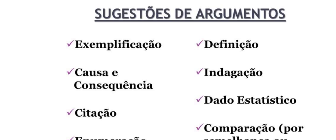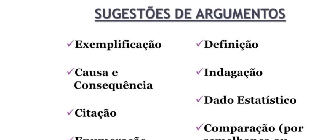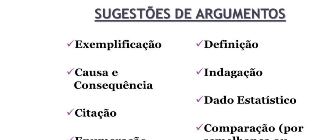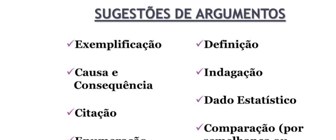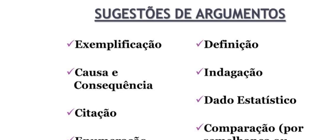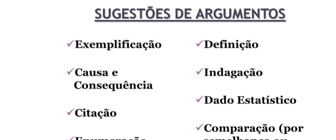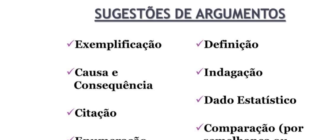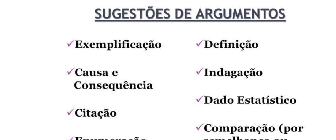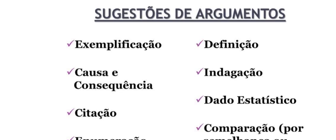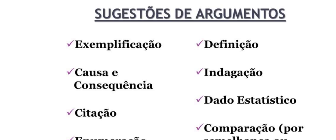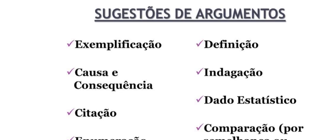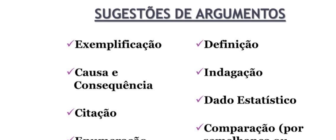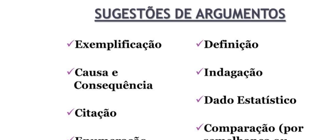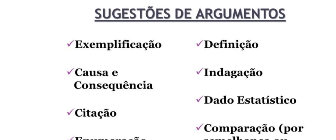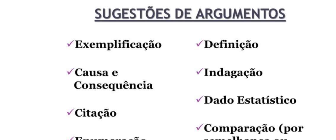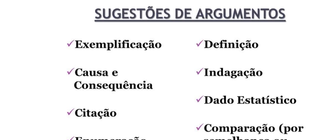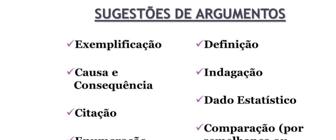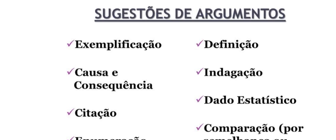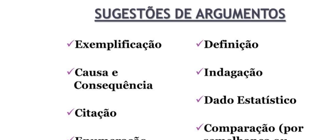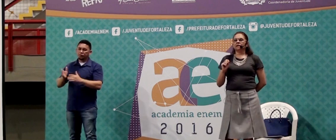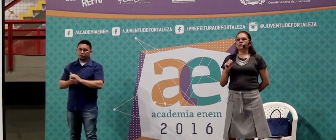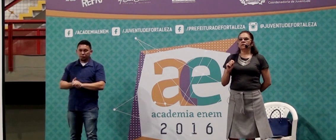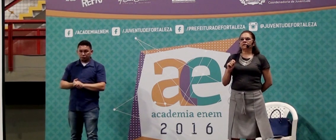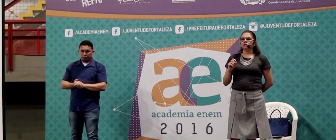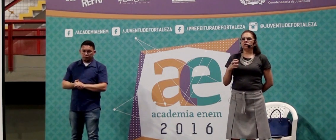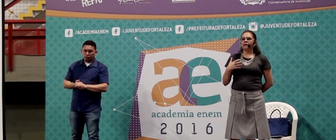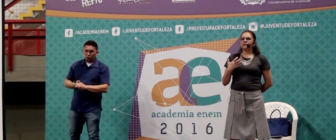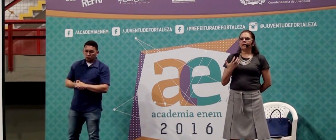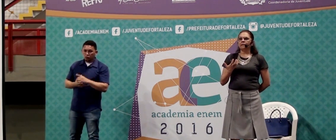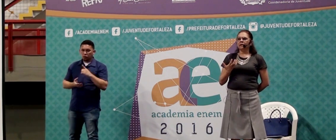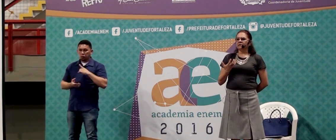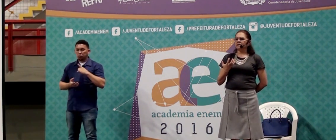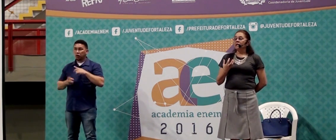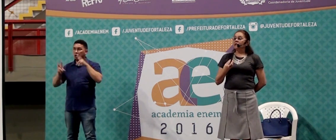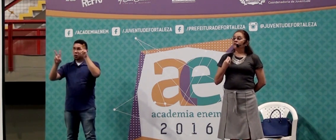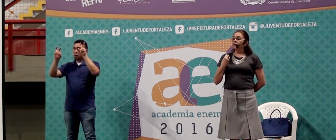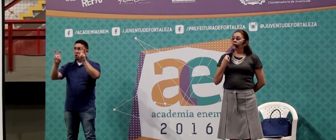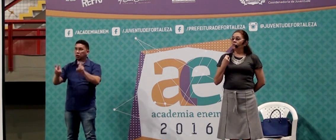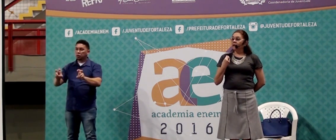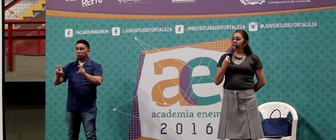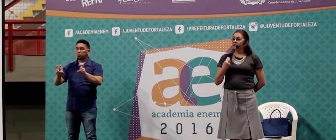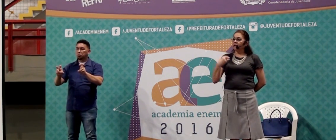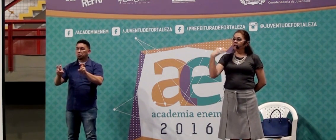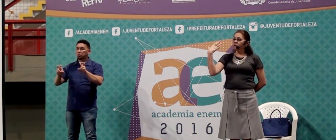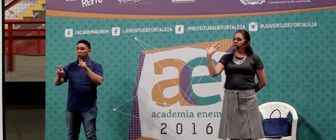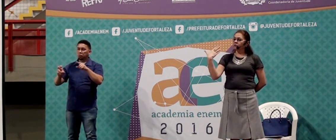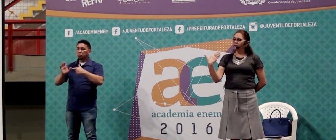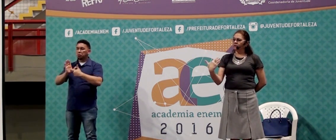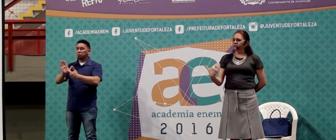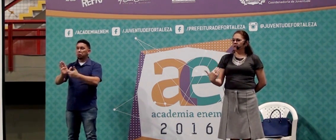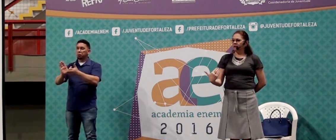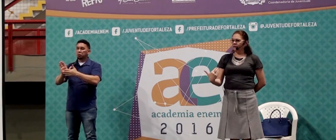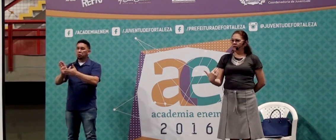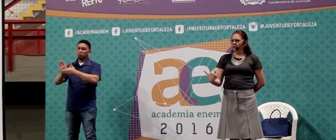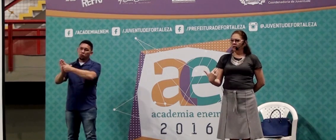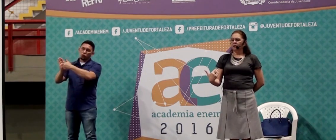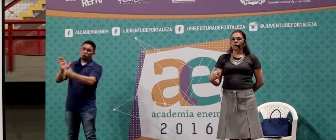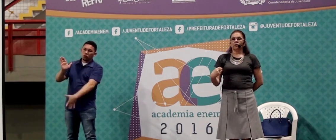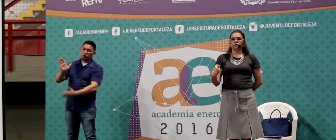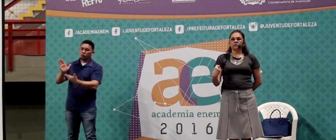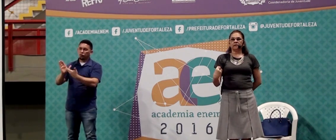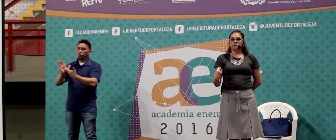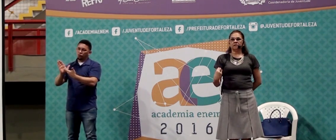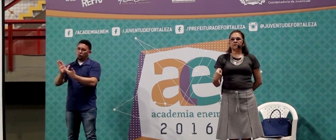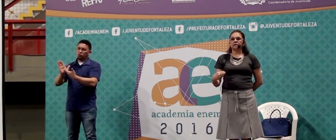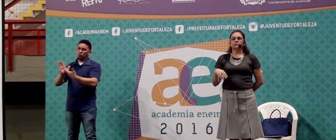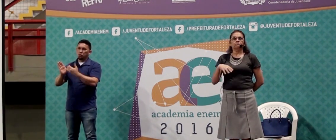Definição, que é o que tem logo aí ao lado. Definição, existem temas que ficam excelentes quando você define.